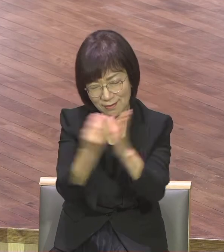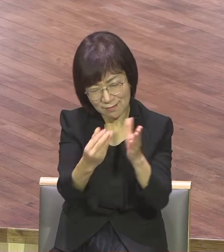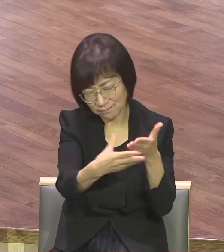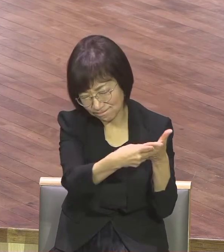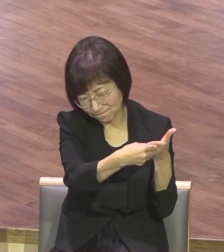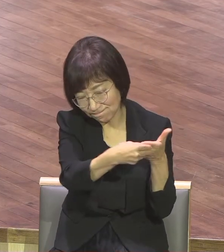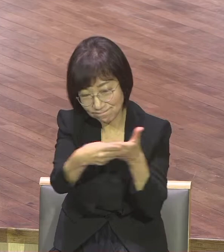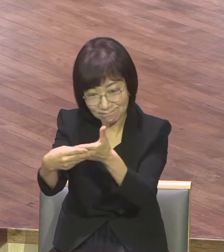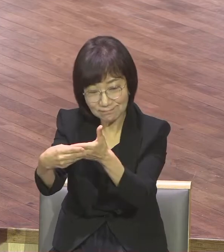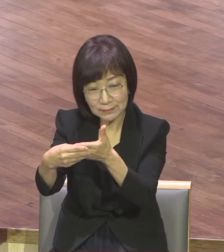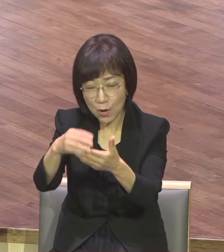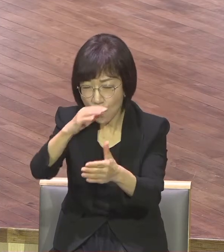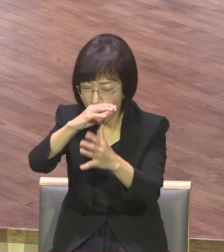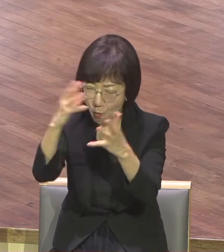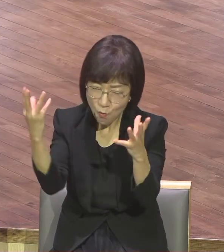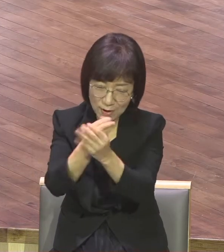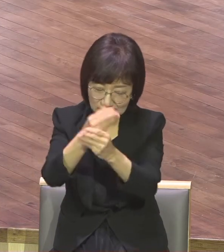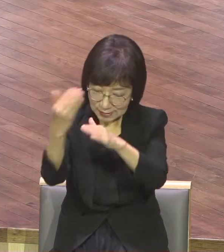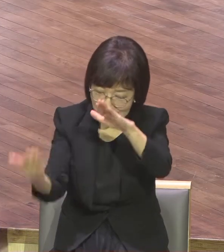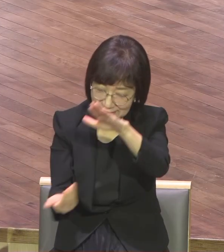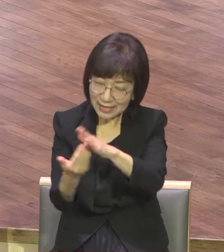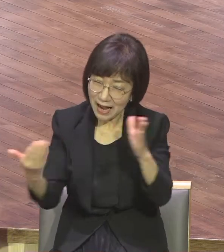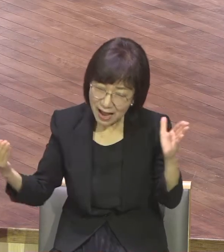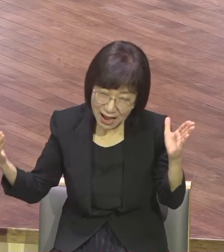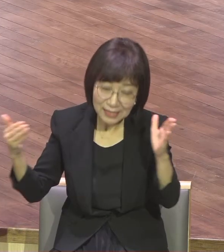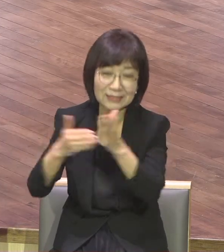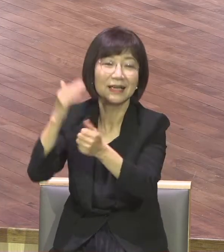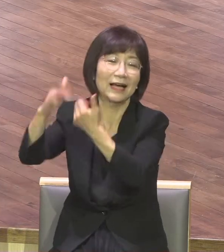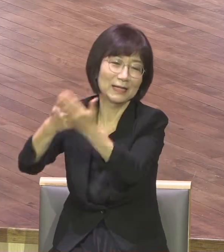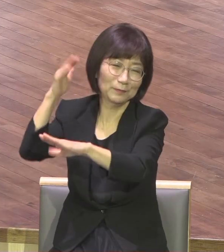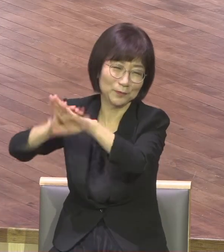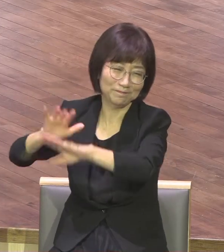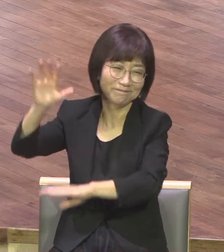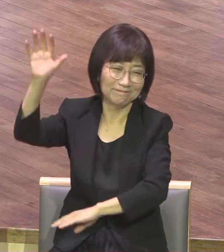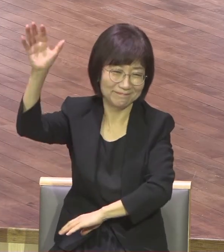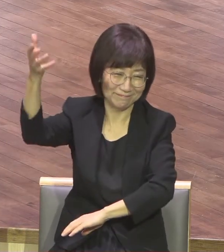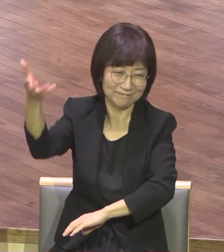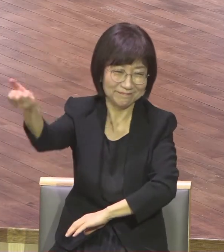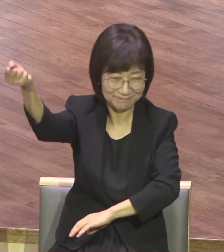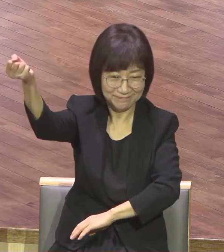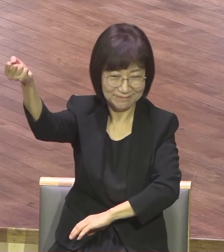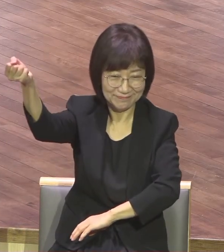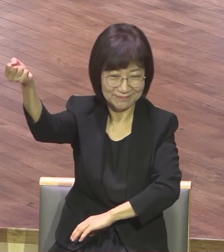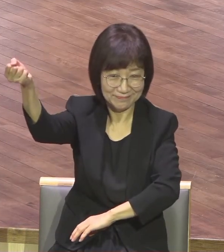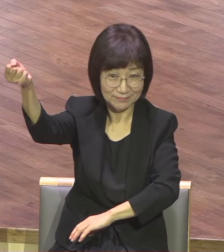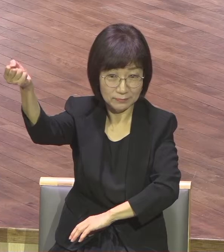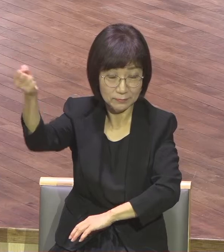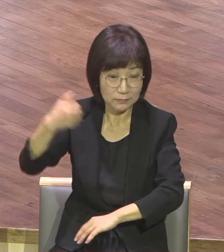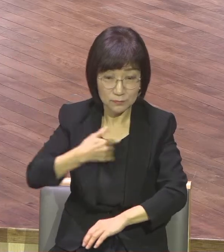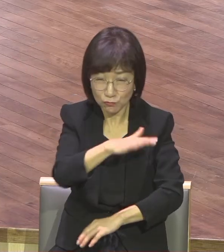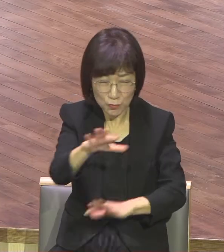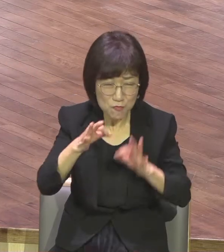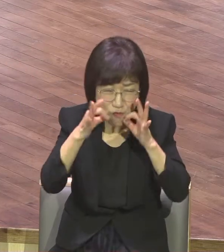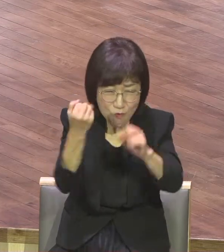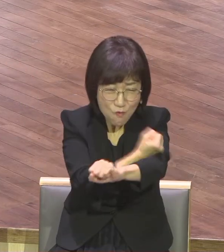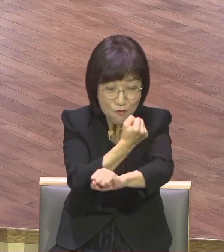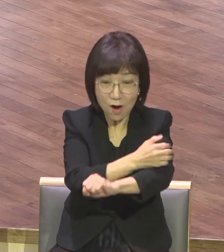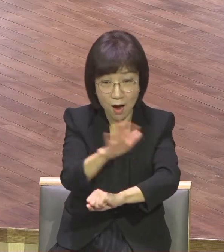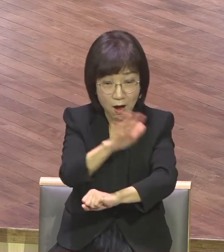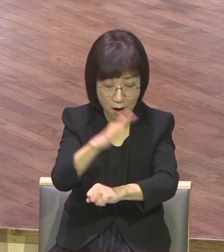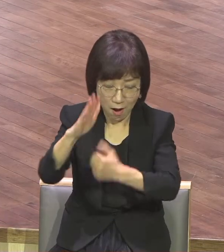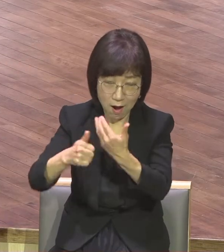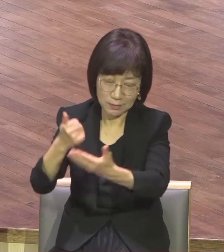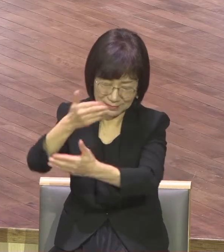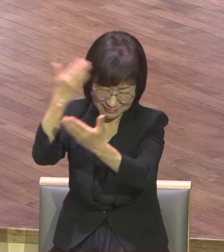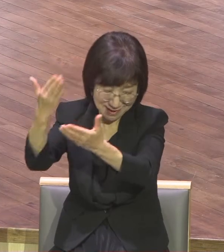하나님께서 완성하시기 때문에 우리는 감사할 수밖에 없다. 하나님이 시작하셨고 하나님 지향하셨고 하나님이